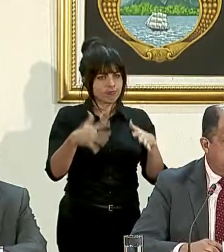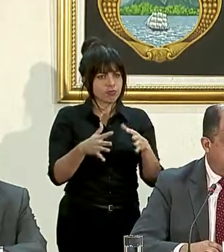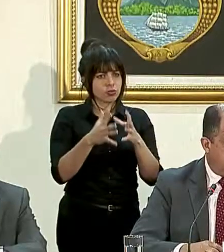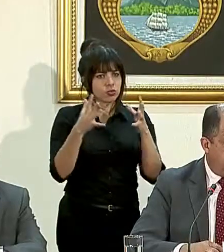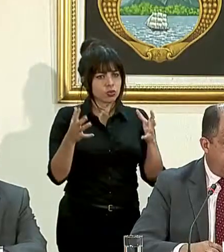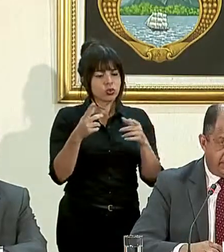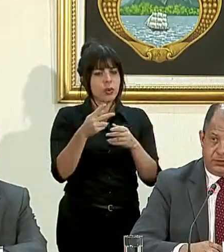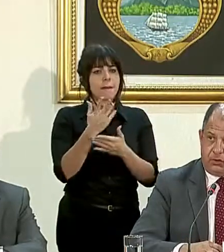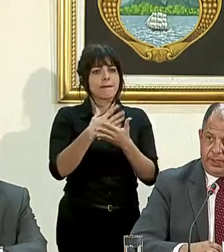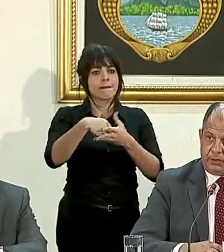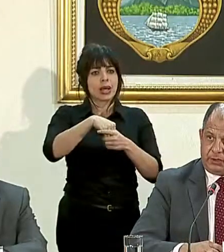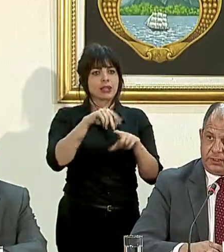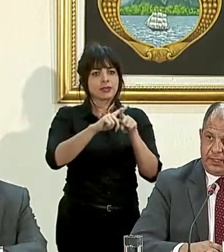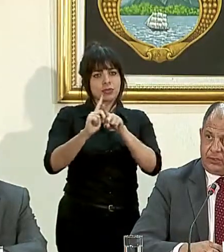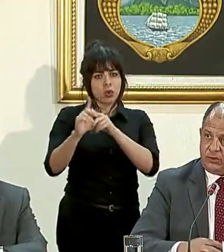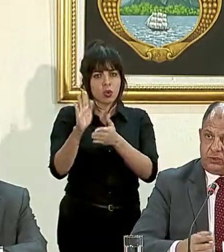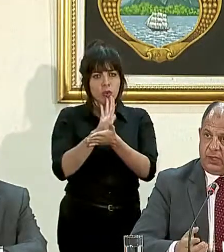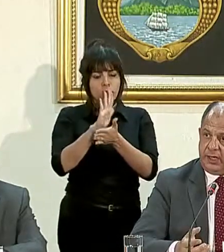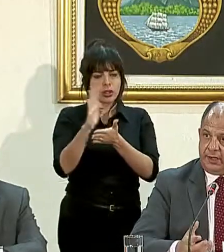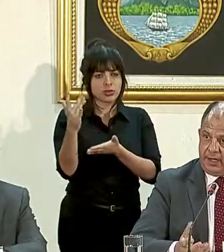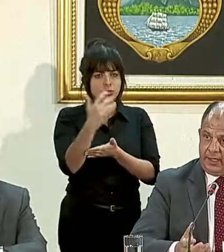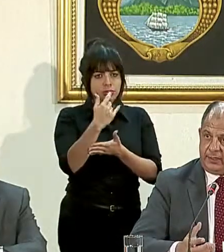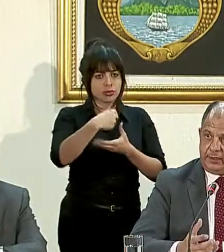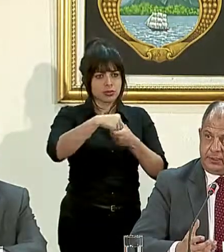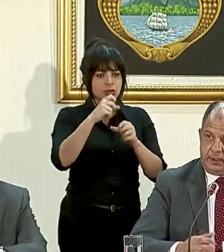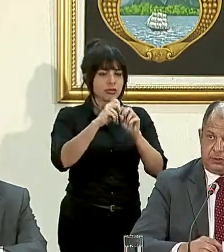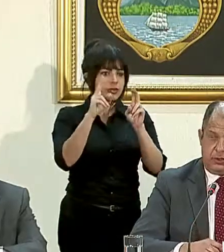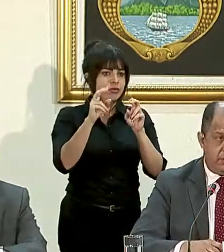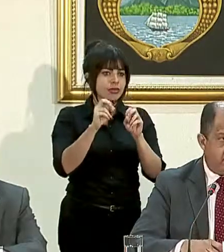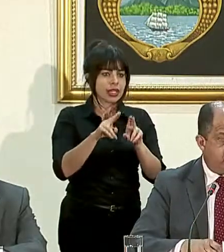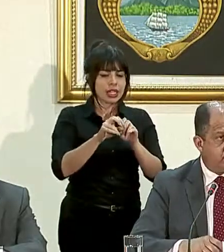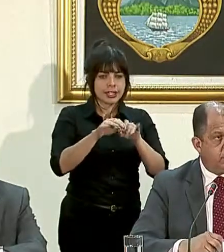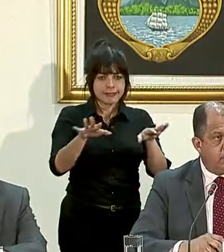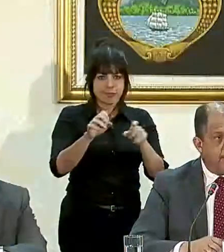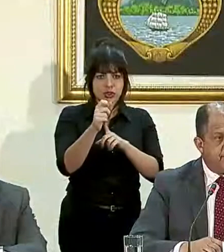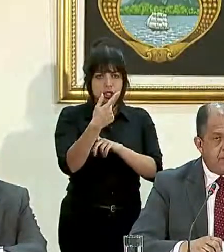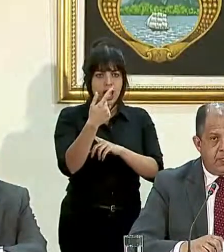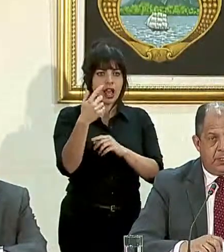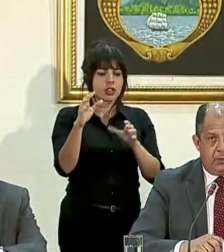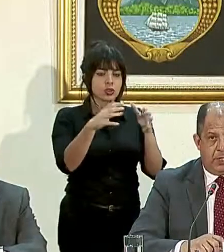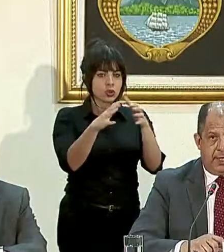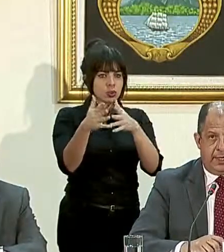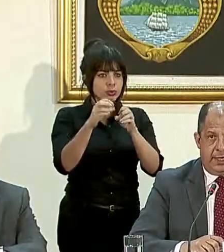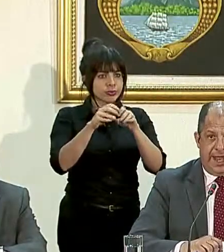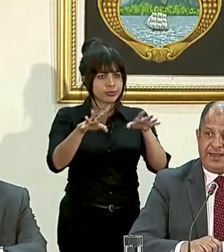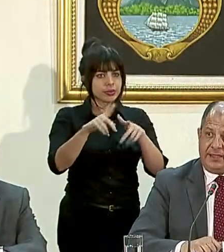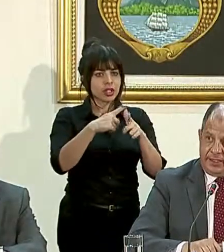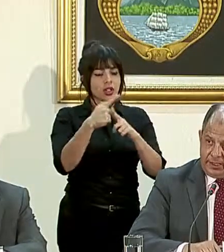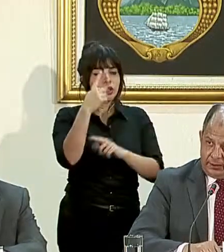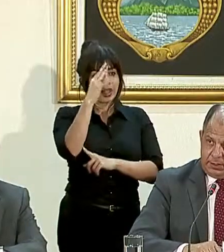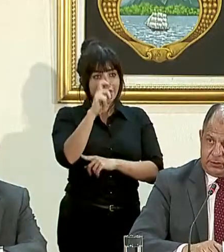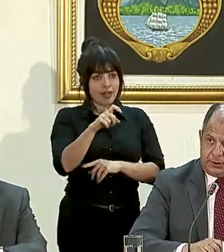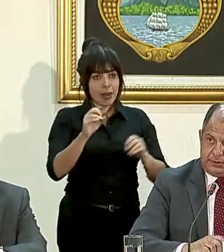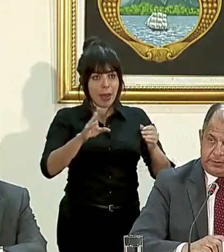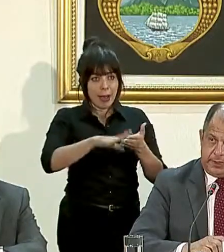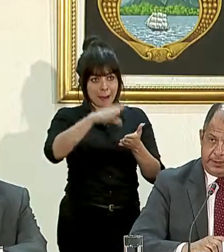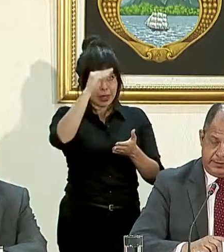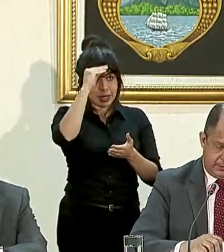parte de los diferentes documentos que se han hecho circular en redes y entre los colectivos. Creo que hay que atender